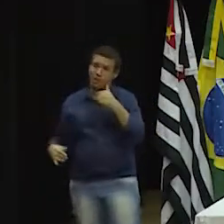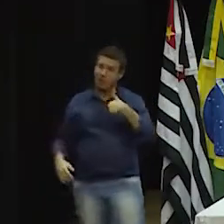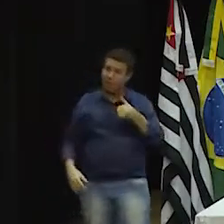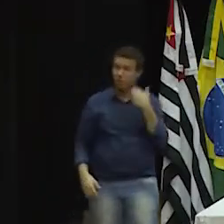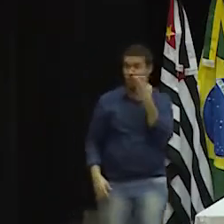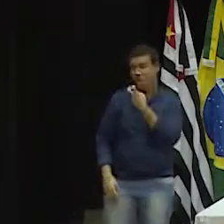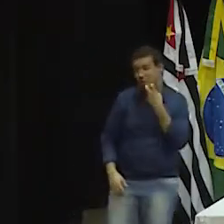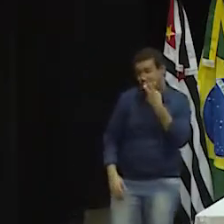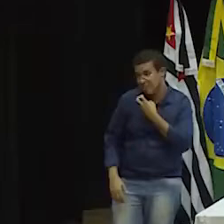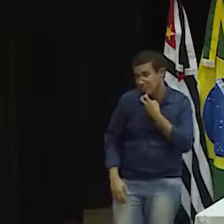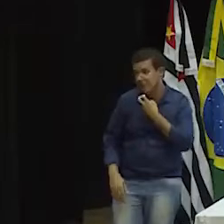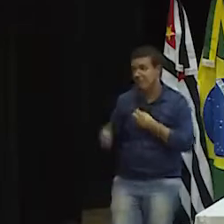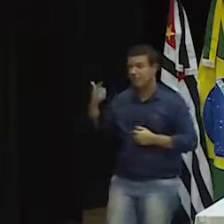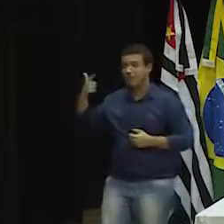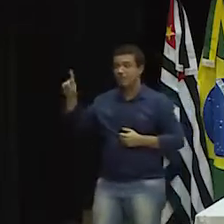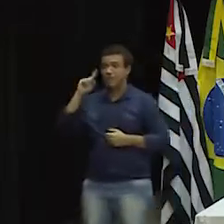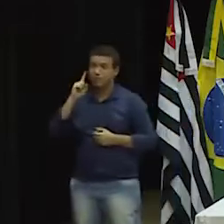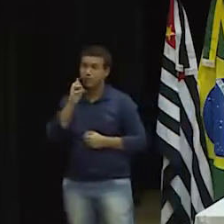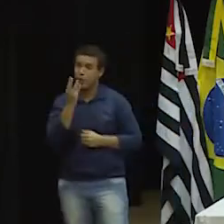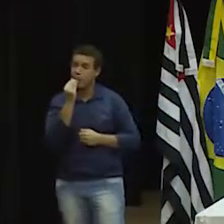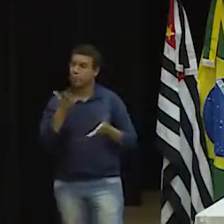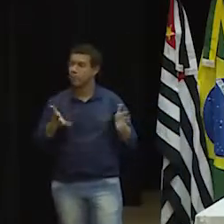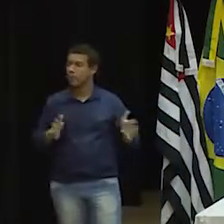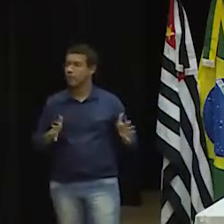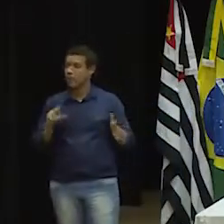diferentes, histórias diferentes. Por exemplo, eu fui oralizado, tem surdos que